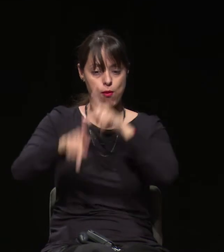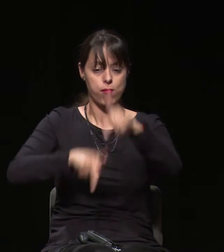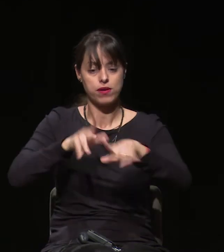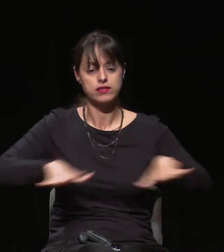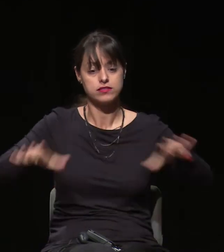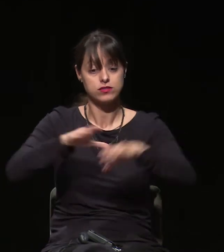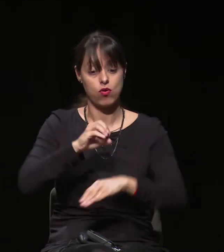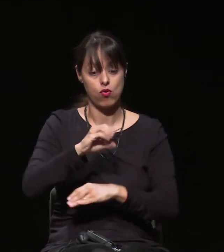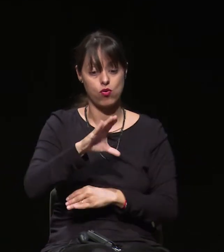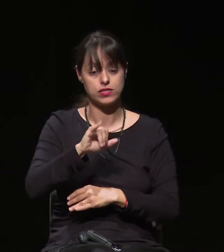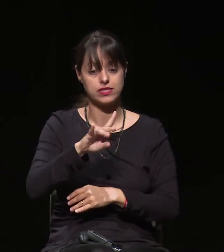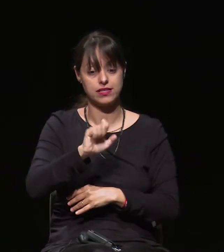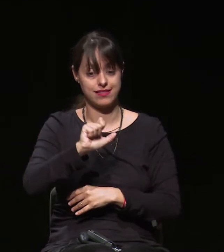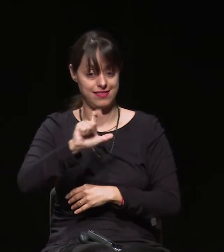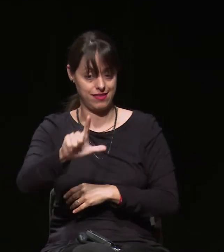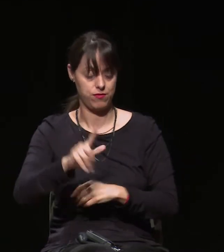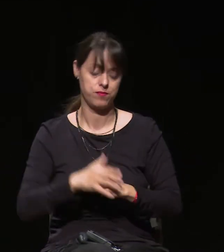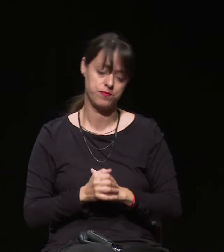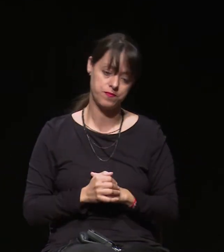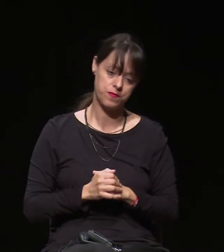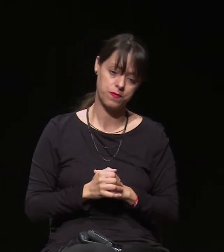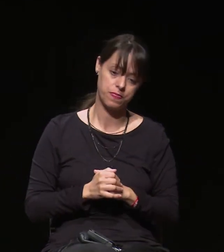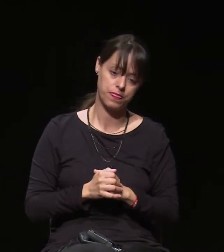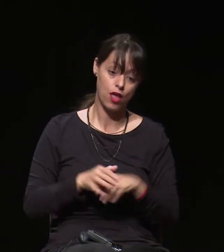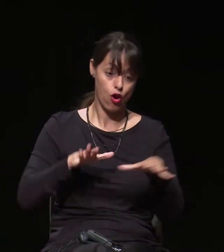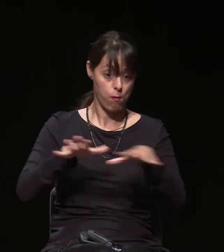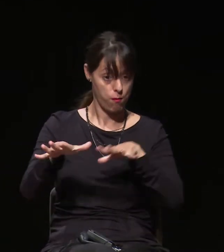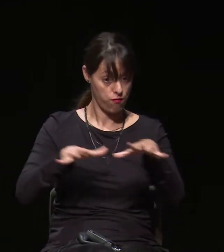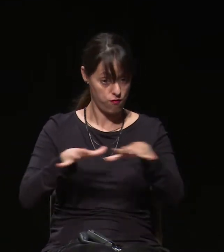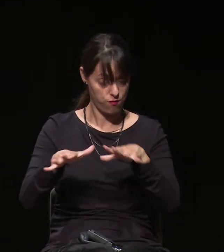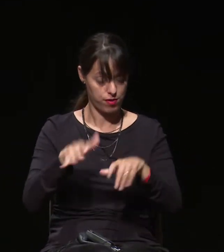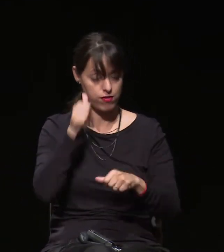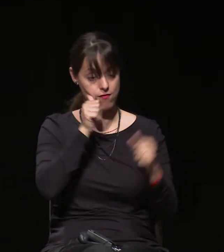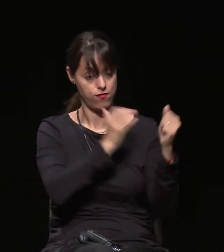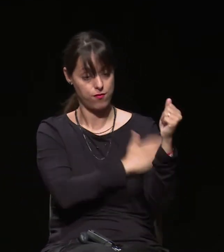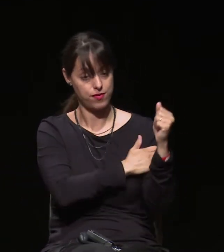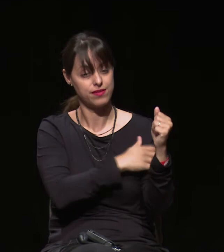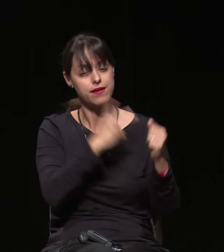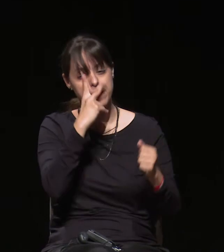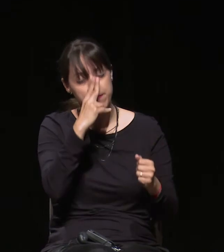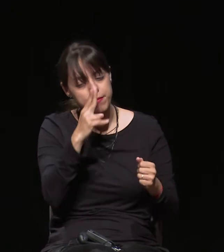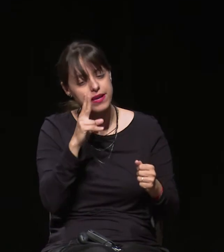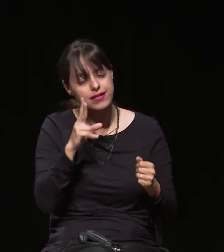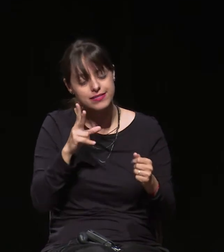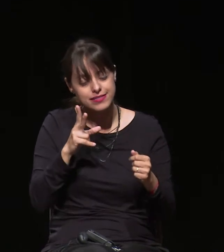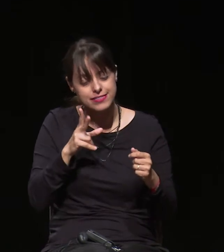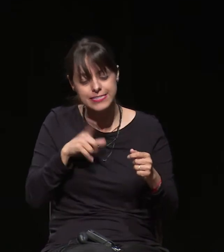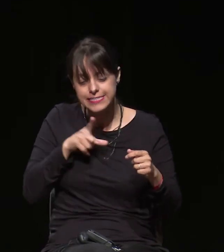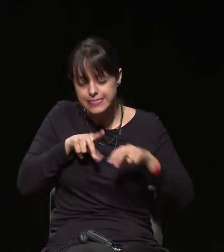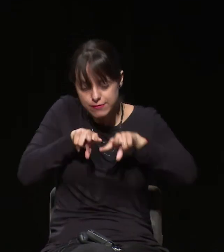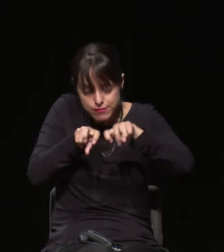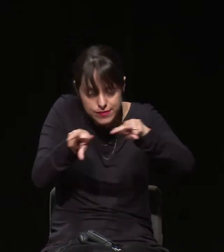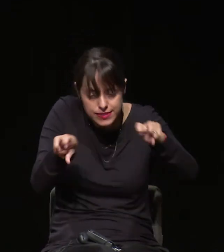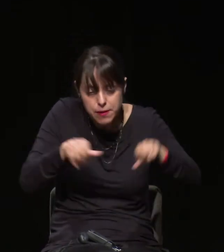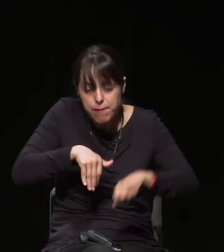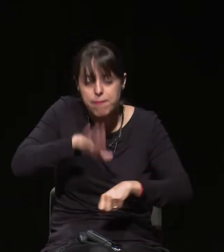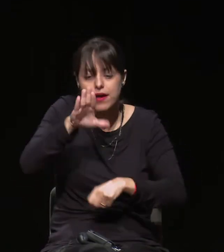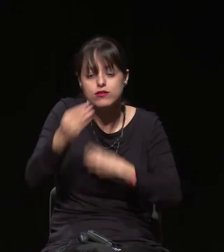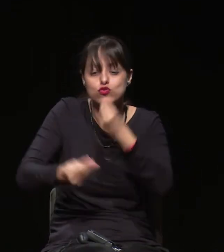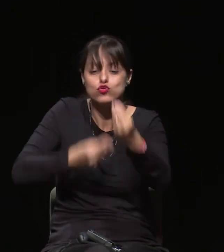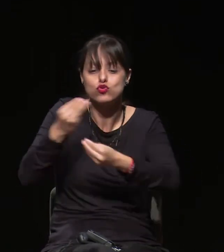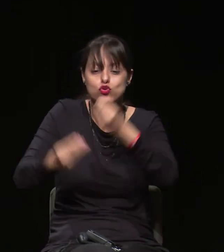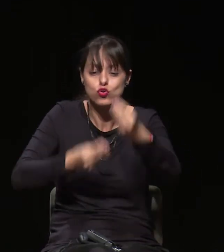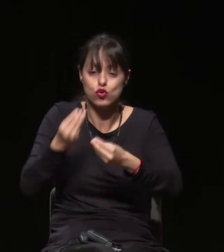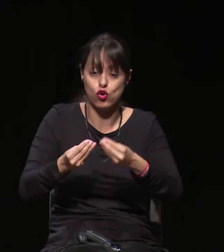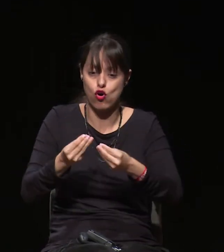Os movimentos feministas têm revisado noções mais canônicas do feminismo, buscando uma análise mais interseccional